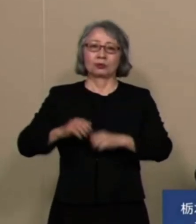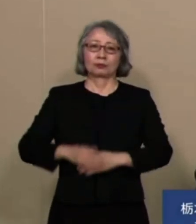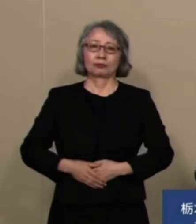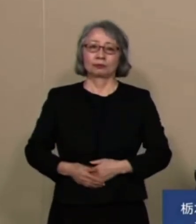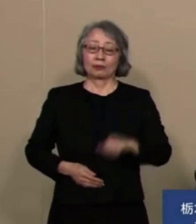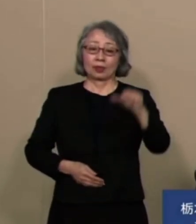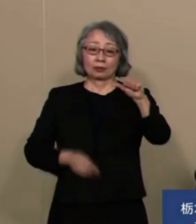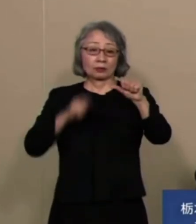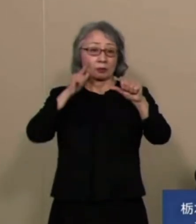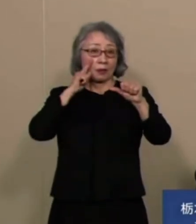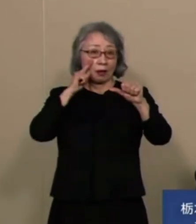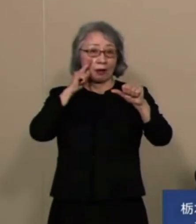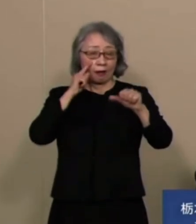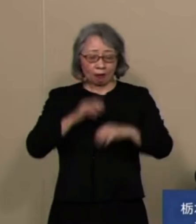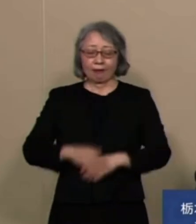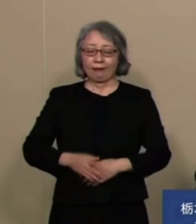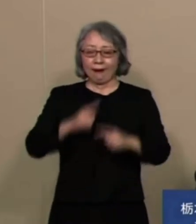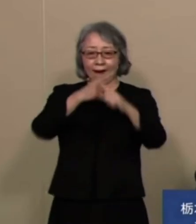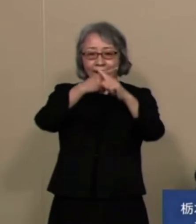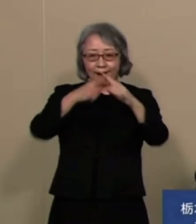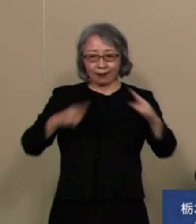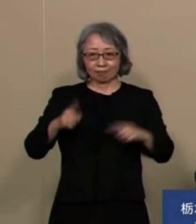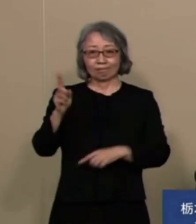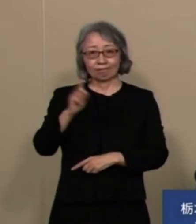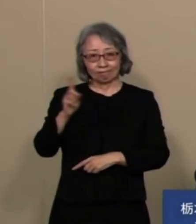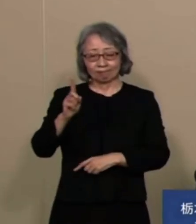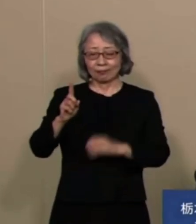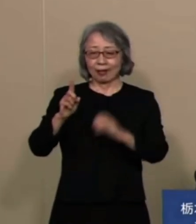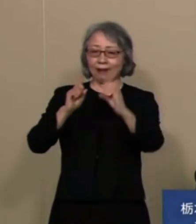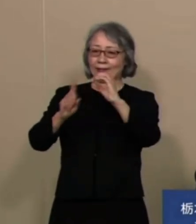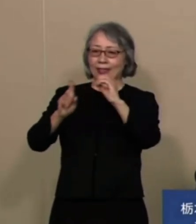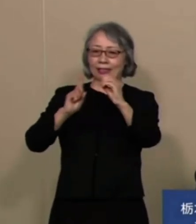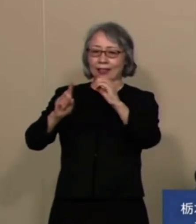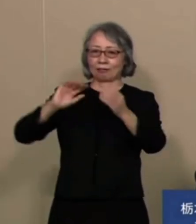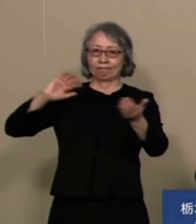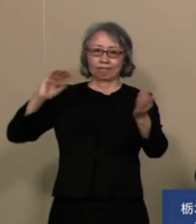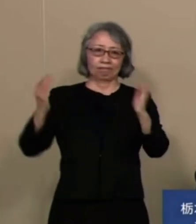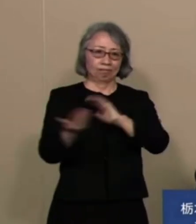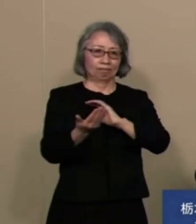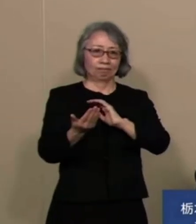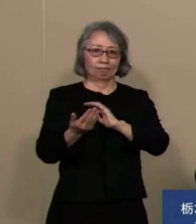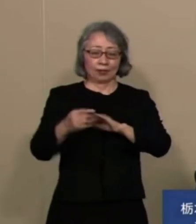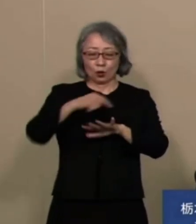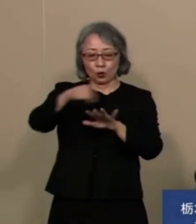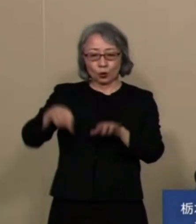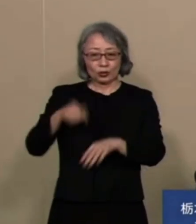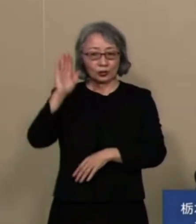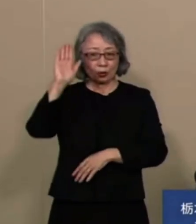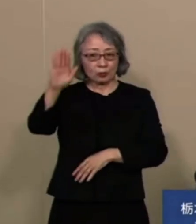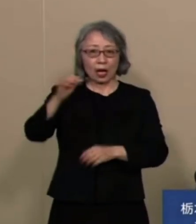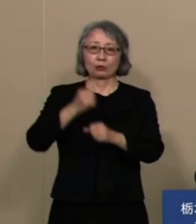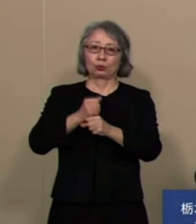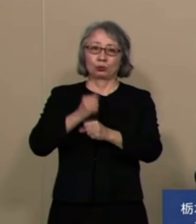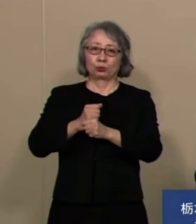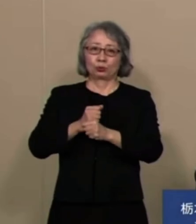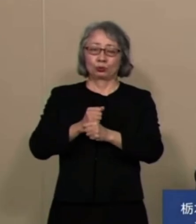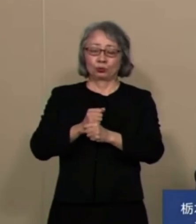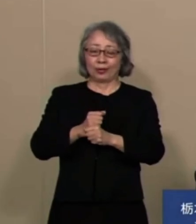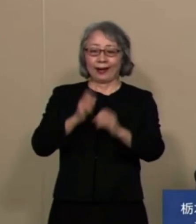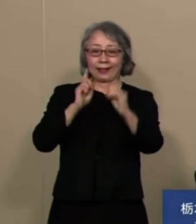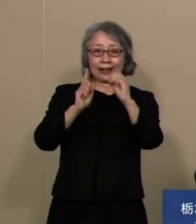ます5つ目の柱はxトランスフォーメーションによる栃の未来想像